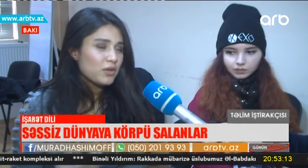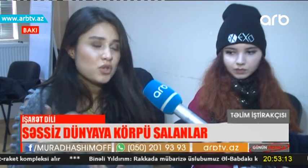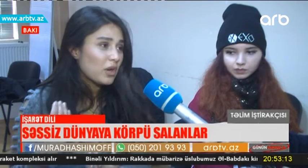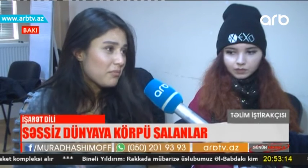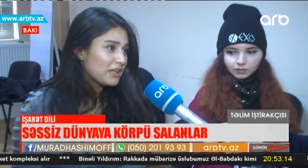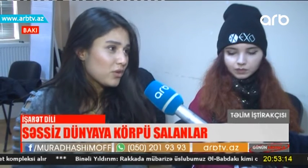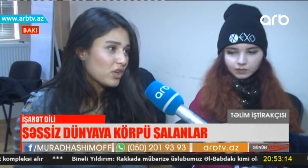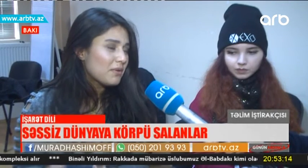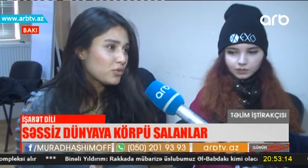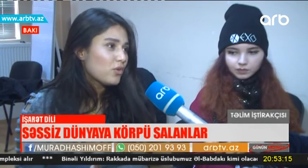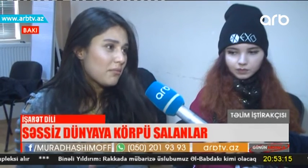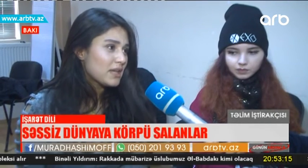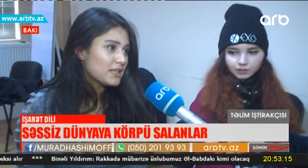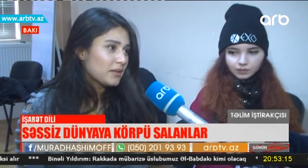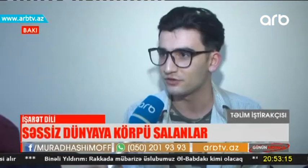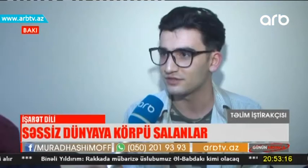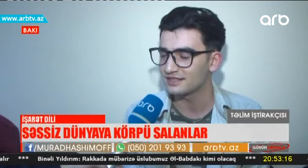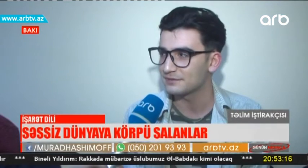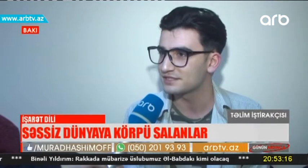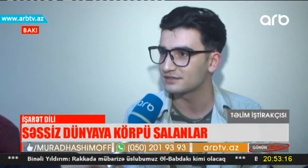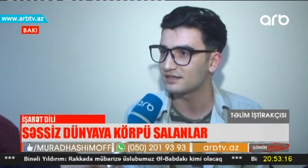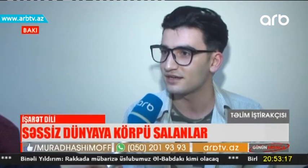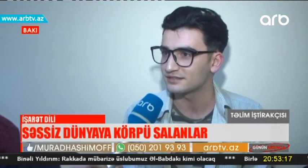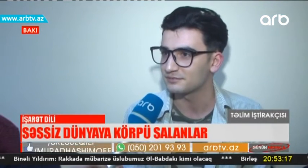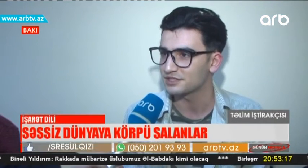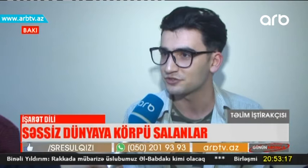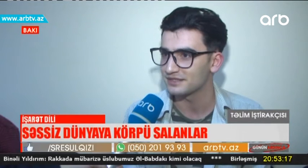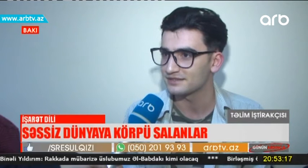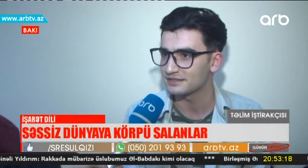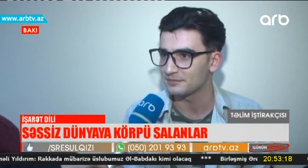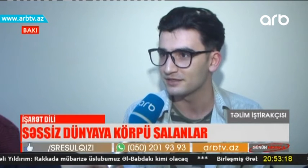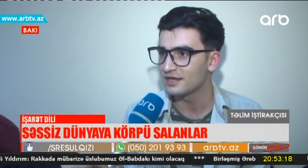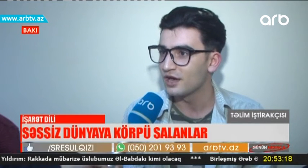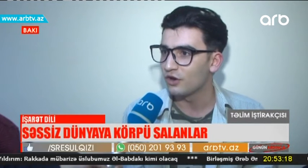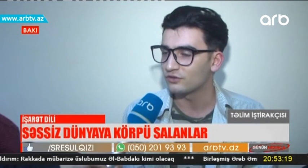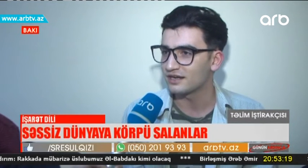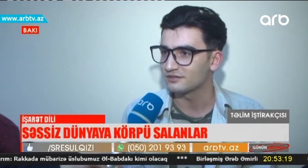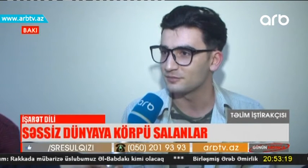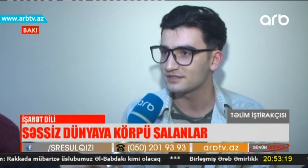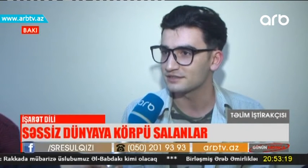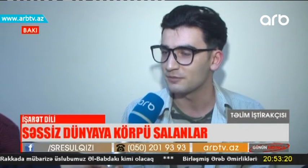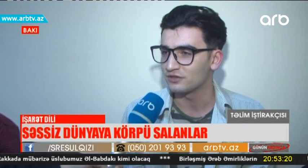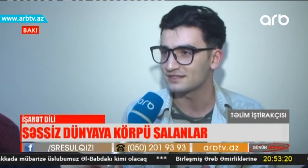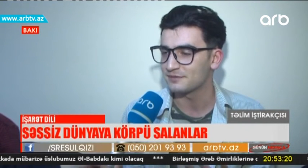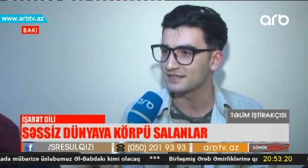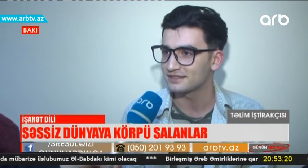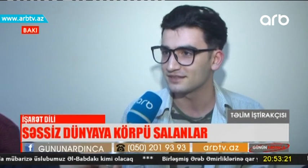ünsiyyət qura bilmədiyimə görə də mən bu dili öyrənmək istədim. Onların elə bir çək daha yaxından başa düşmək istəyirəm. Onları anlamaq istəyirəm. Onların cəmiyyətdən daha